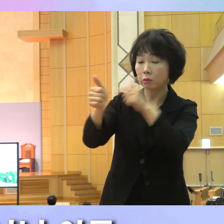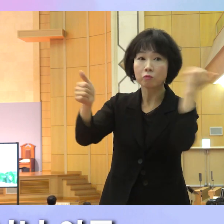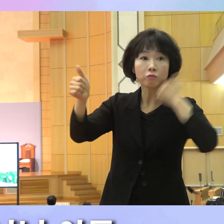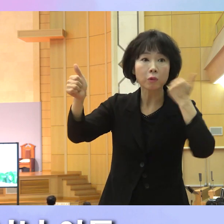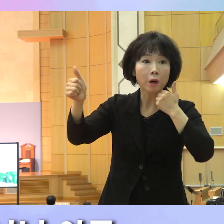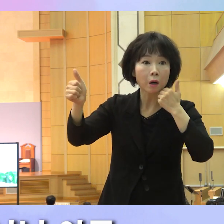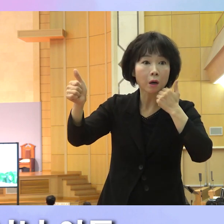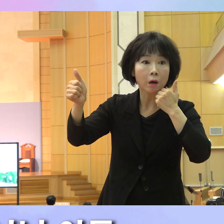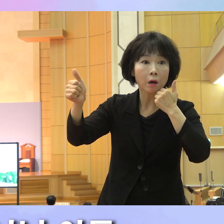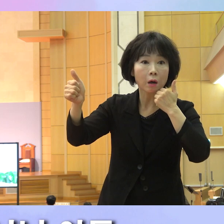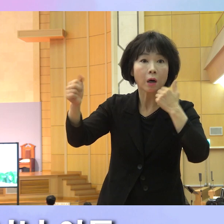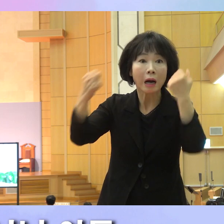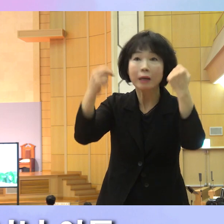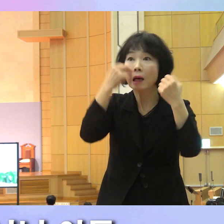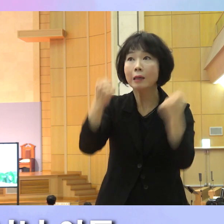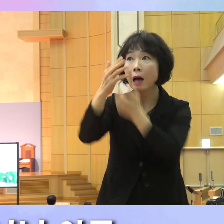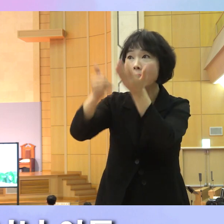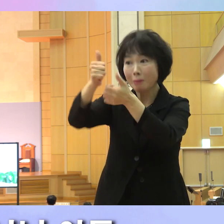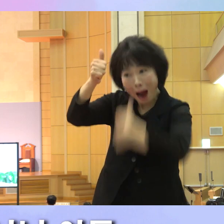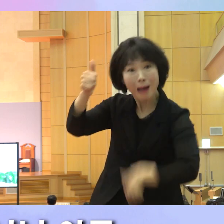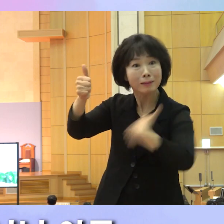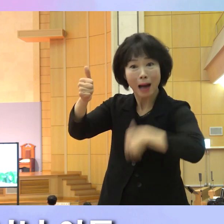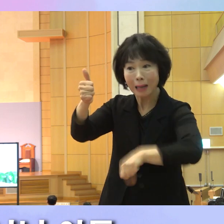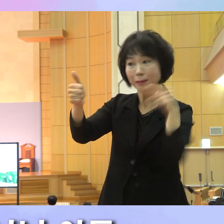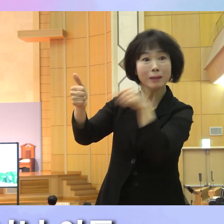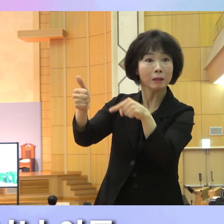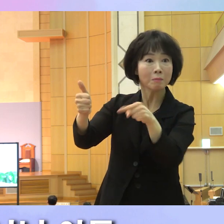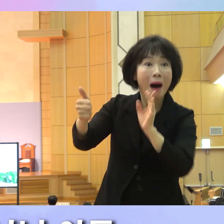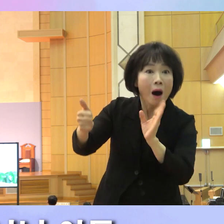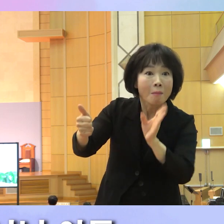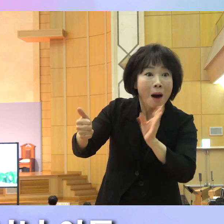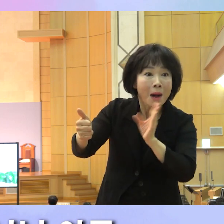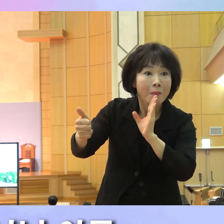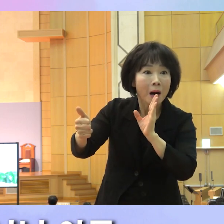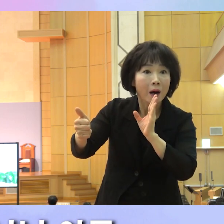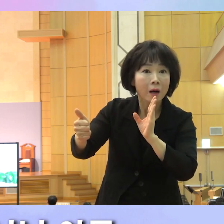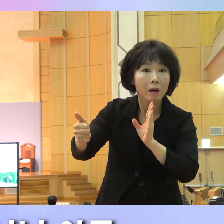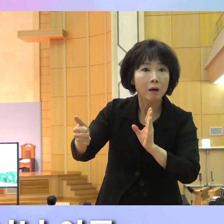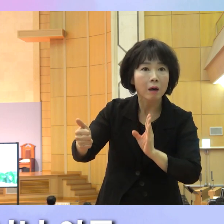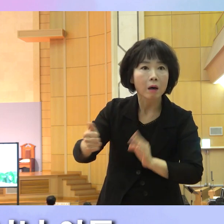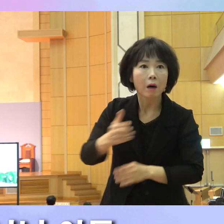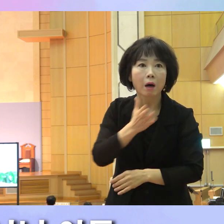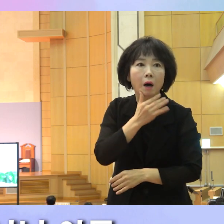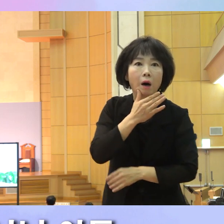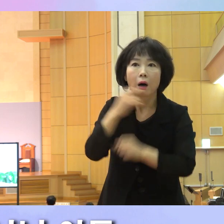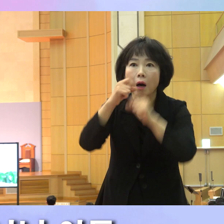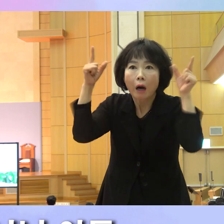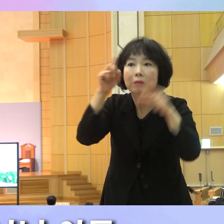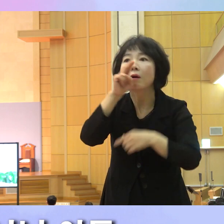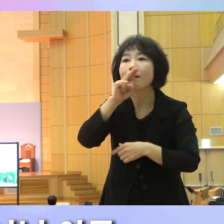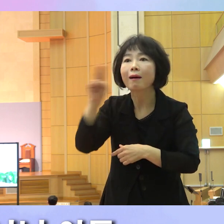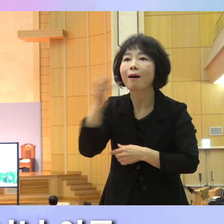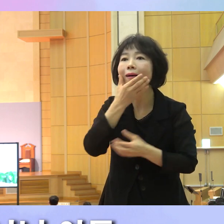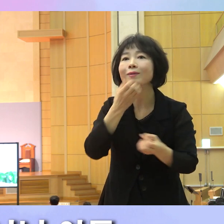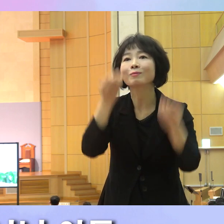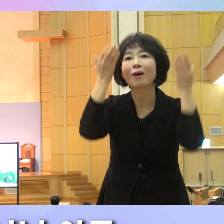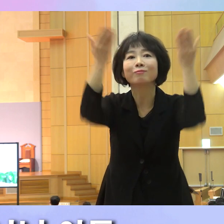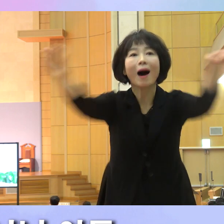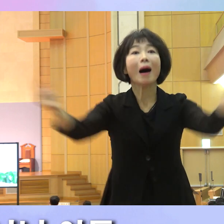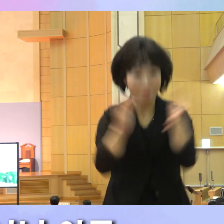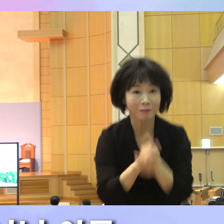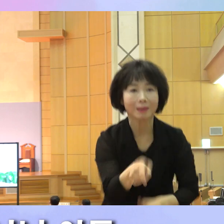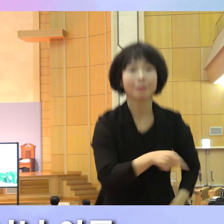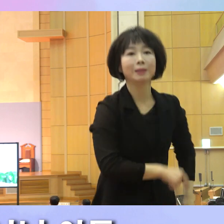하나님의 자녀로서 주님 앞에 온 것이 아니라 그냥 몸만 온 겁니다. 당시 보더라도 예수님